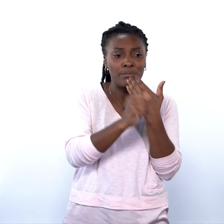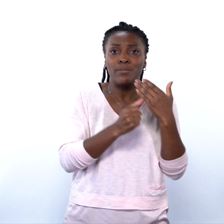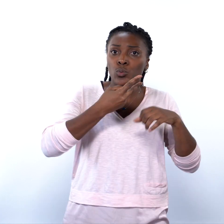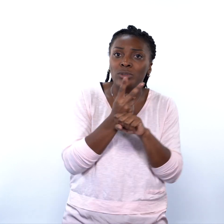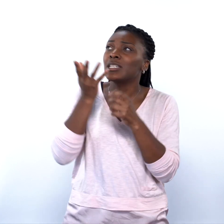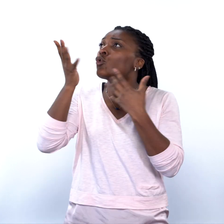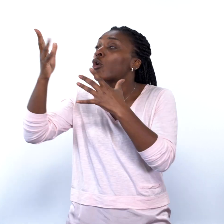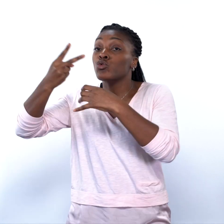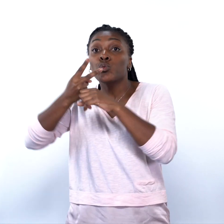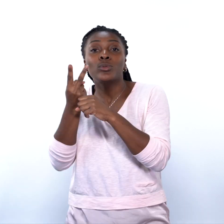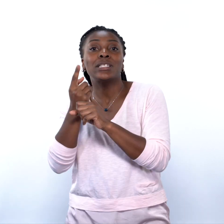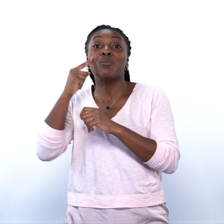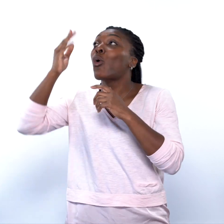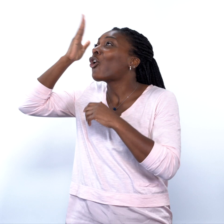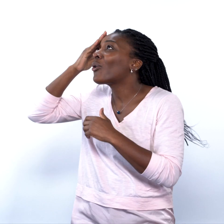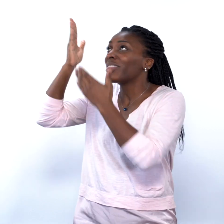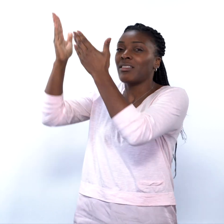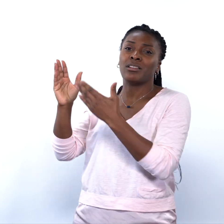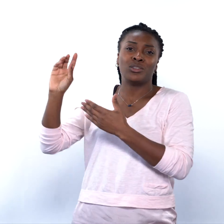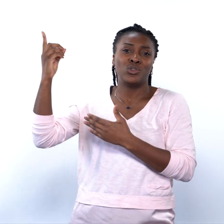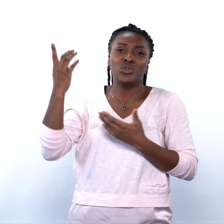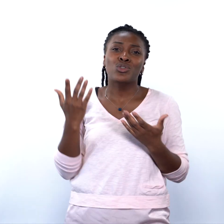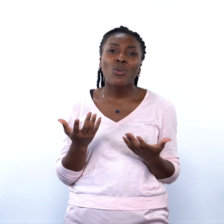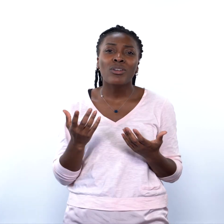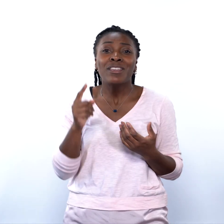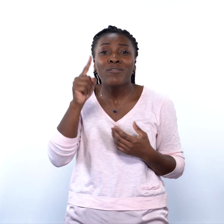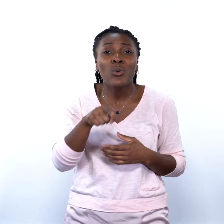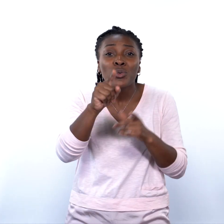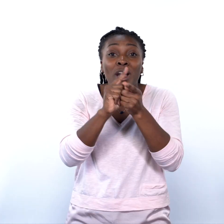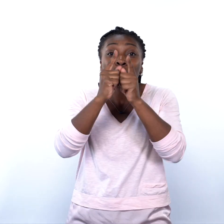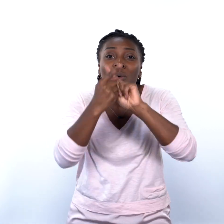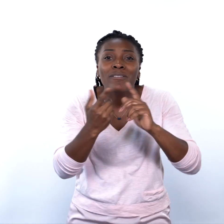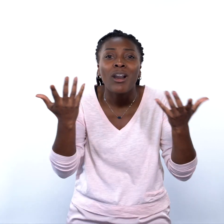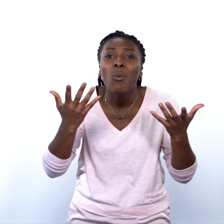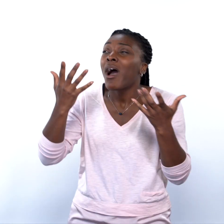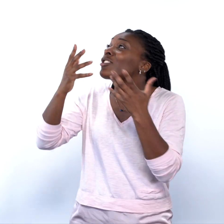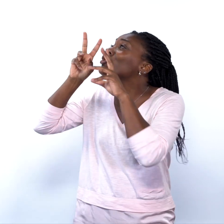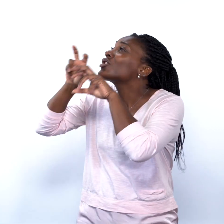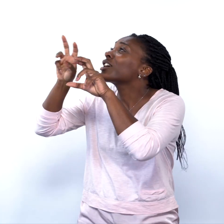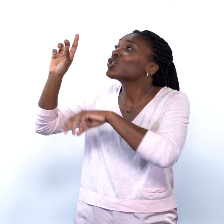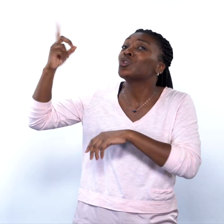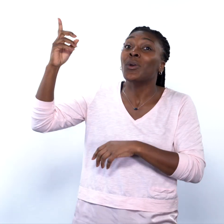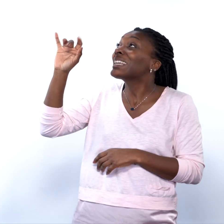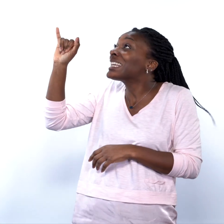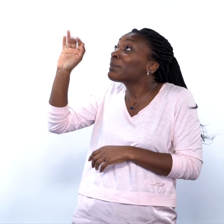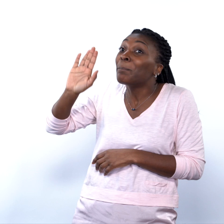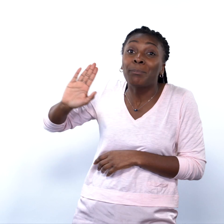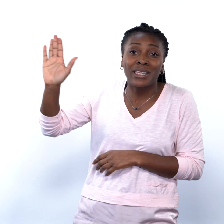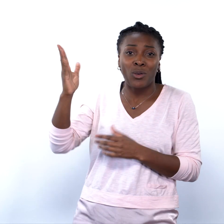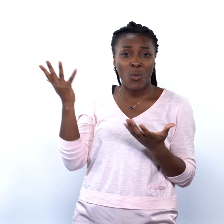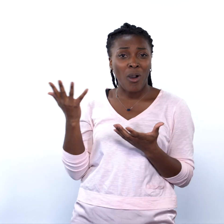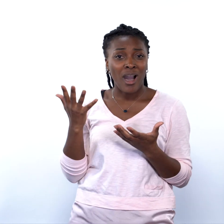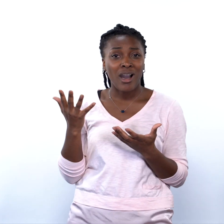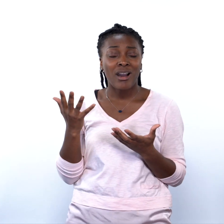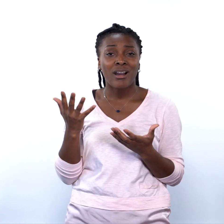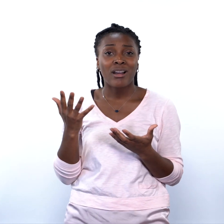chercher, et j'aimerais vous inviter aujourd'hui, dans cette dernière minute qui nous reste, à vraiment être quelqu'un qui cherche qui est Dieu. Historiquement,